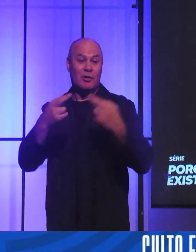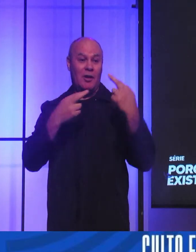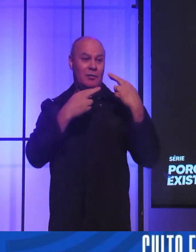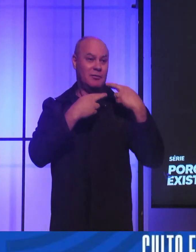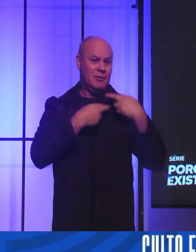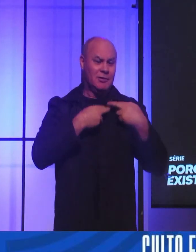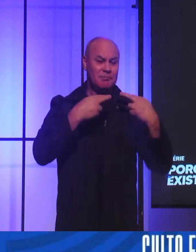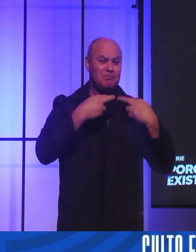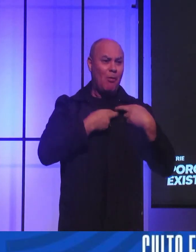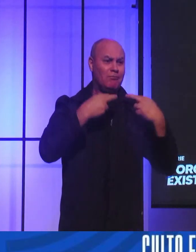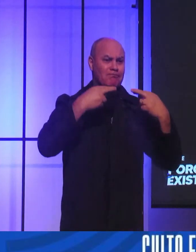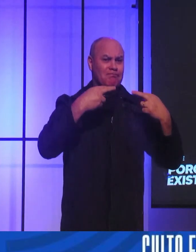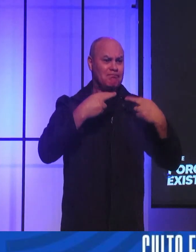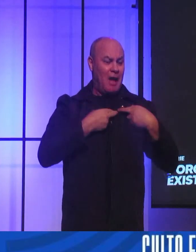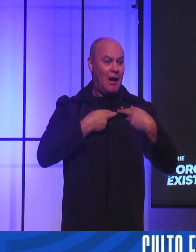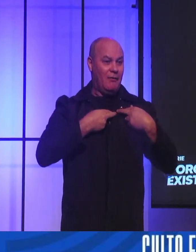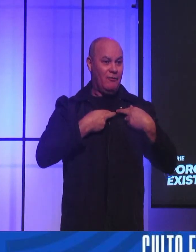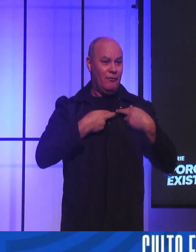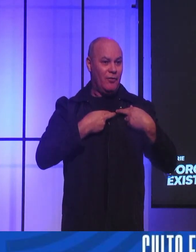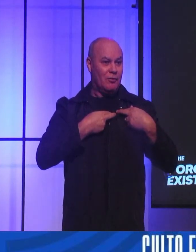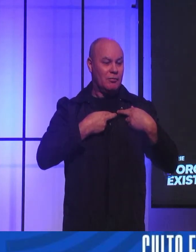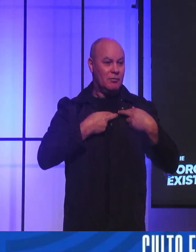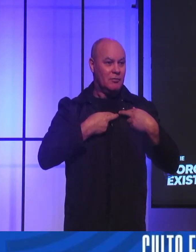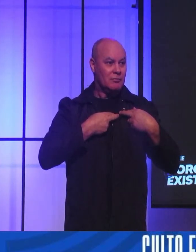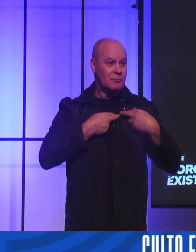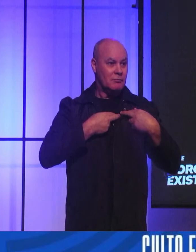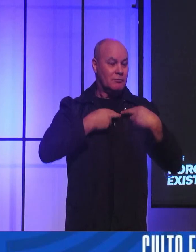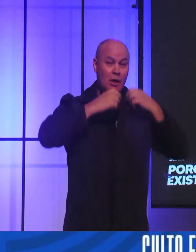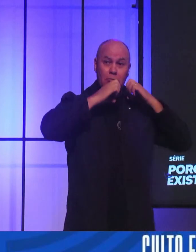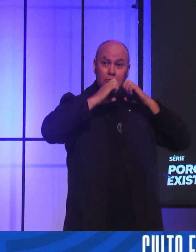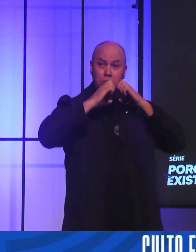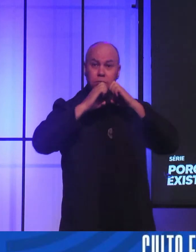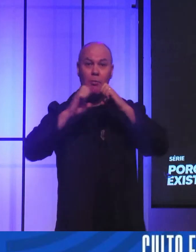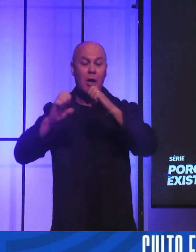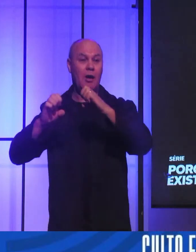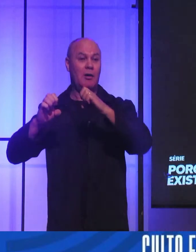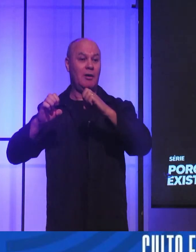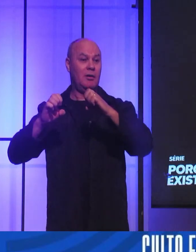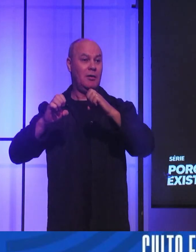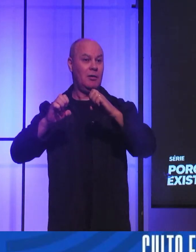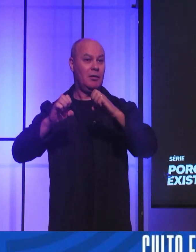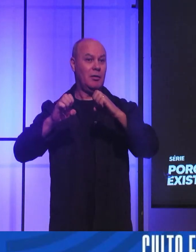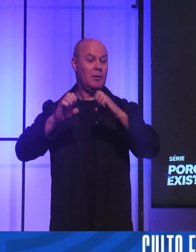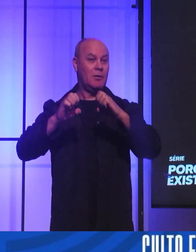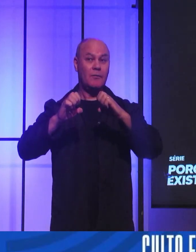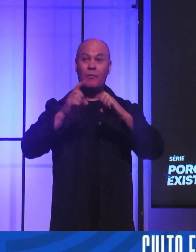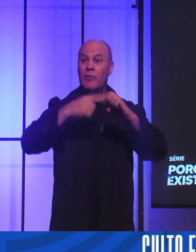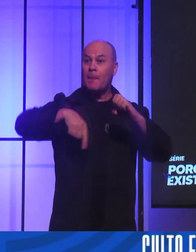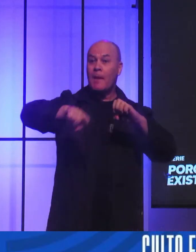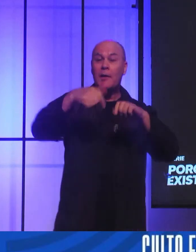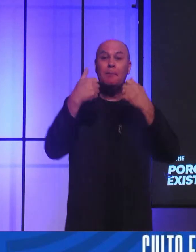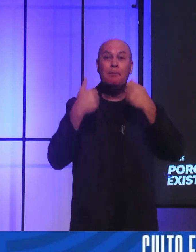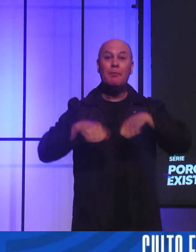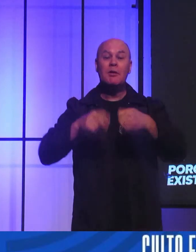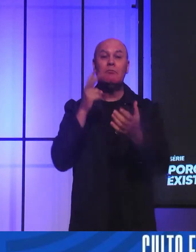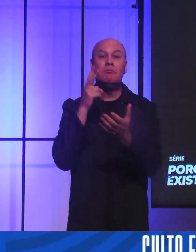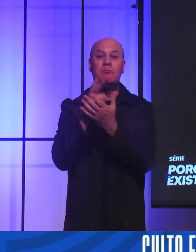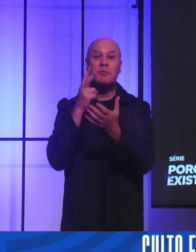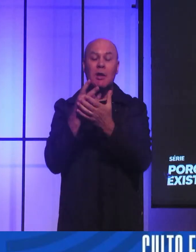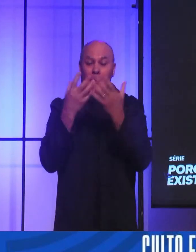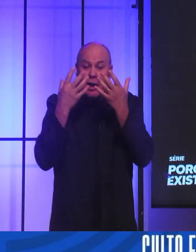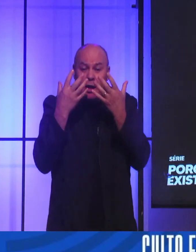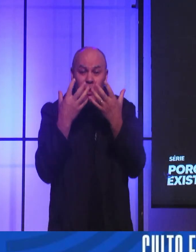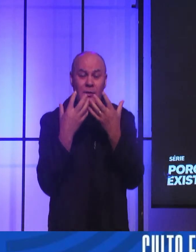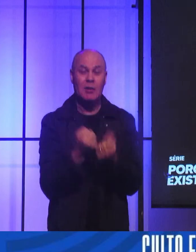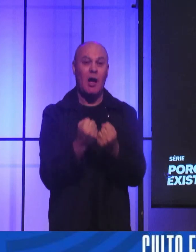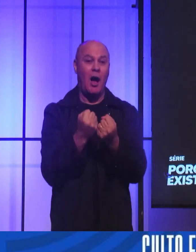algo que eu e você precisamos assumir como pessoa. Existe uma dimensão, existe um